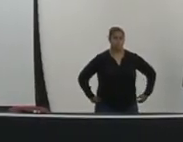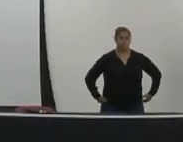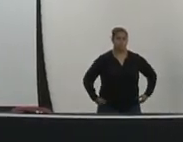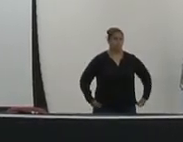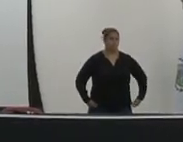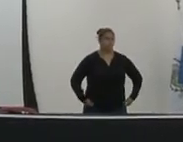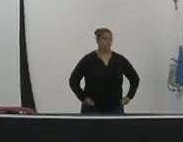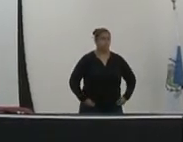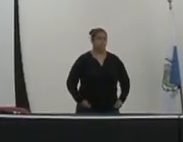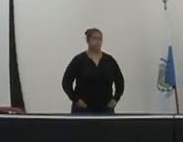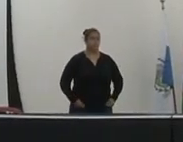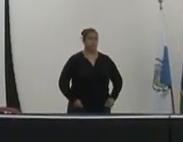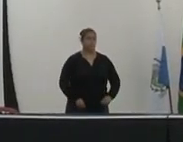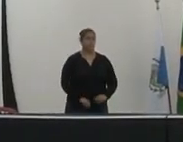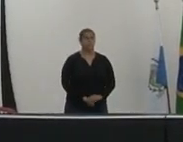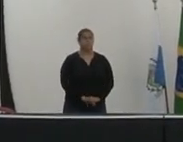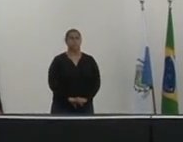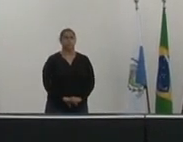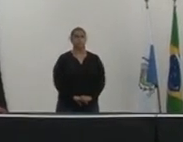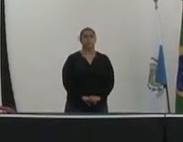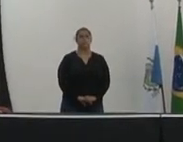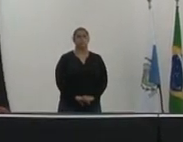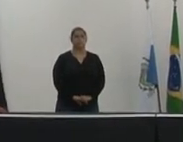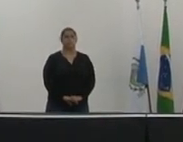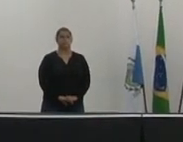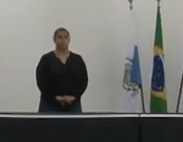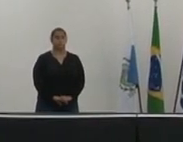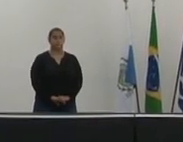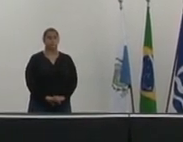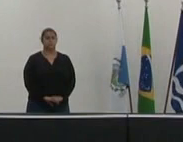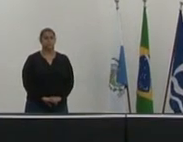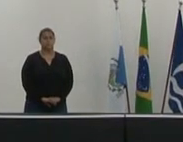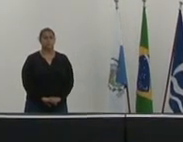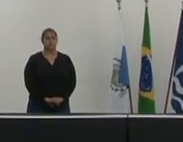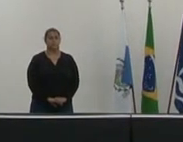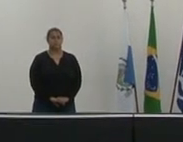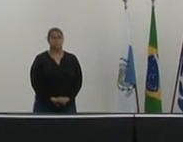que ia chegar a tempo? Tem isso também.